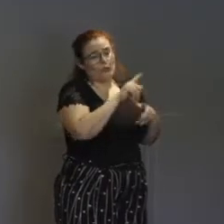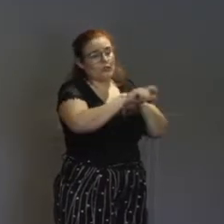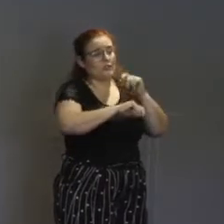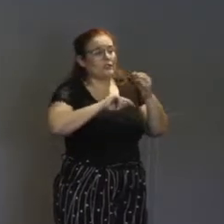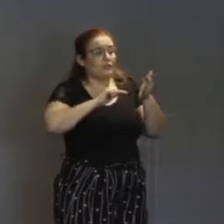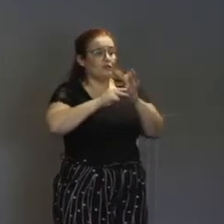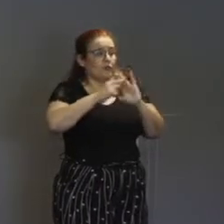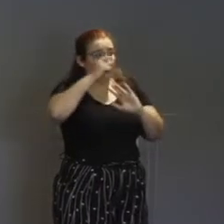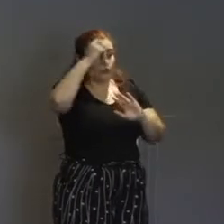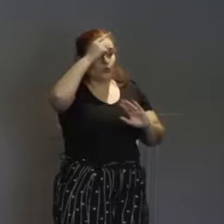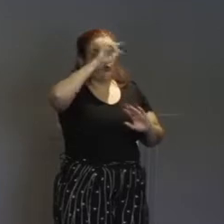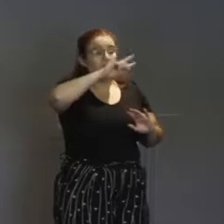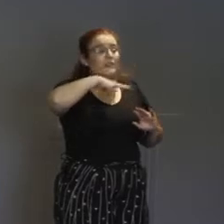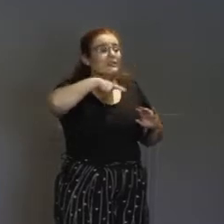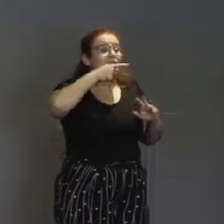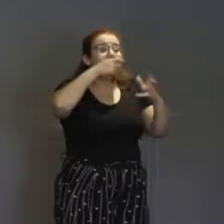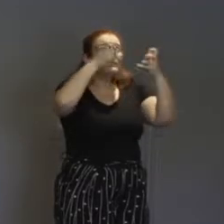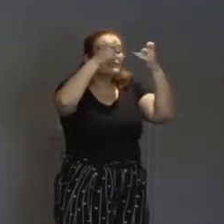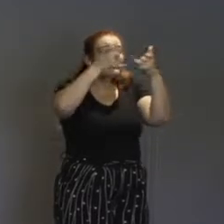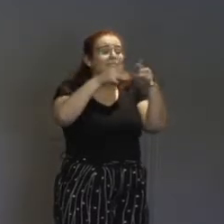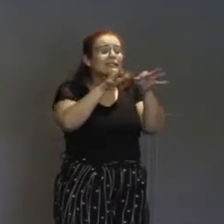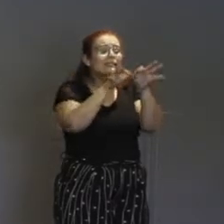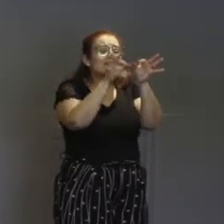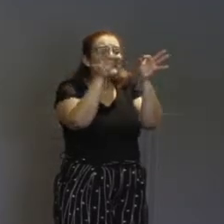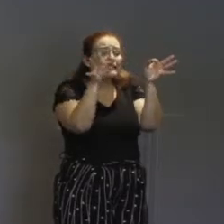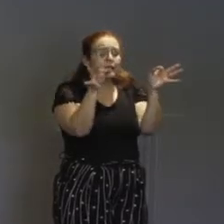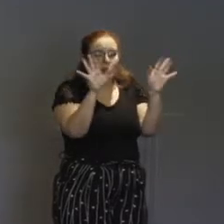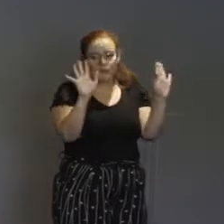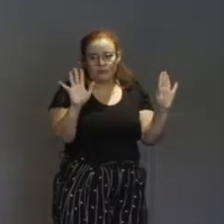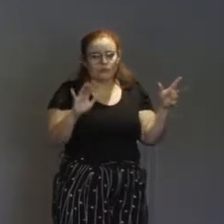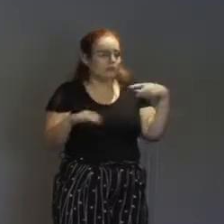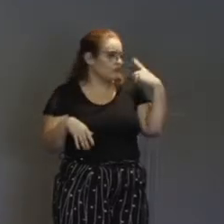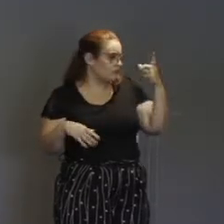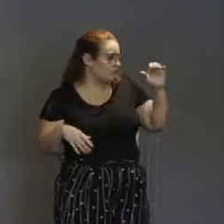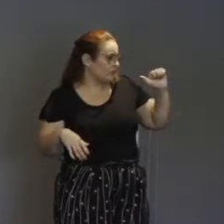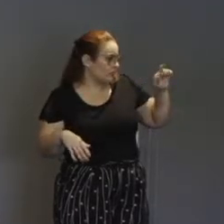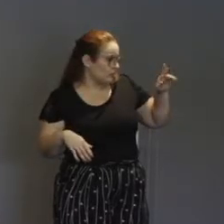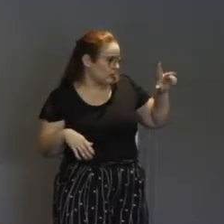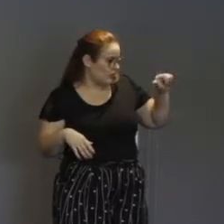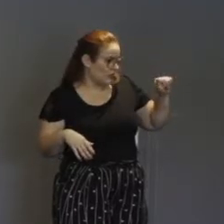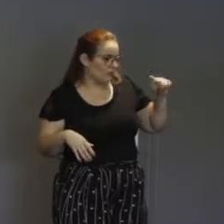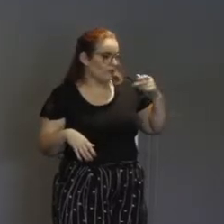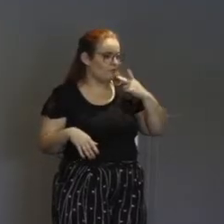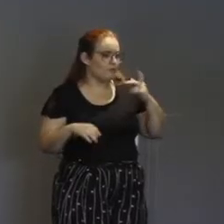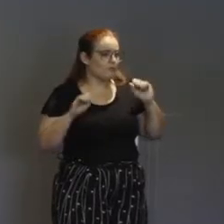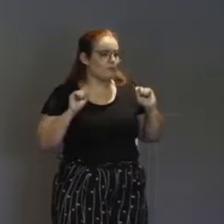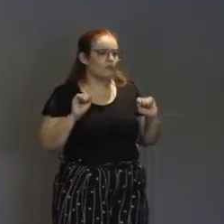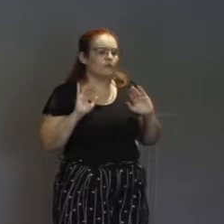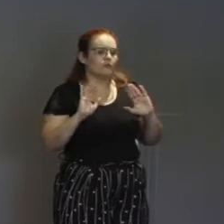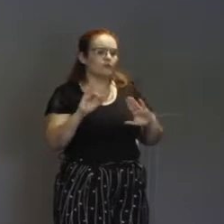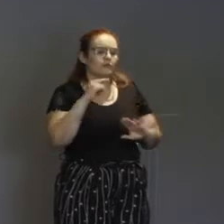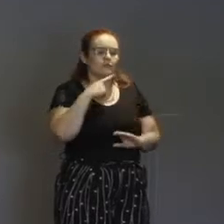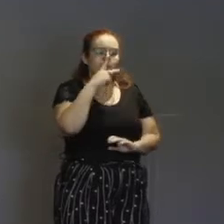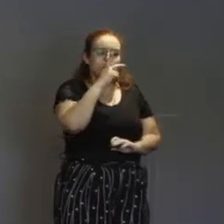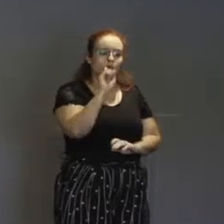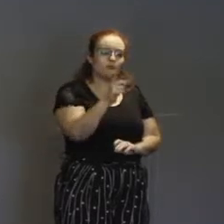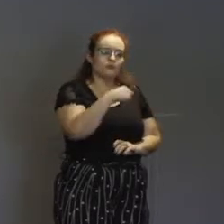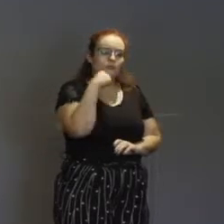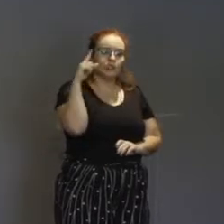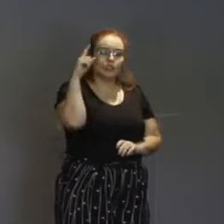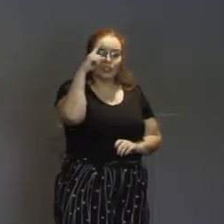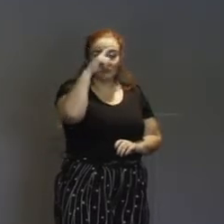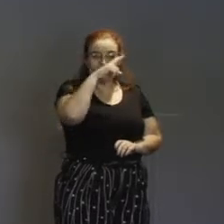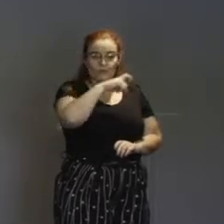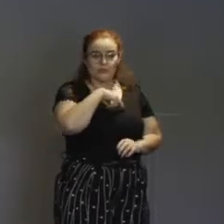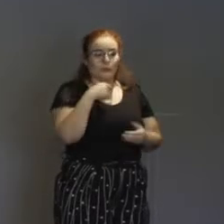dando uma explicação dentro de inúmeras. Eu acho que a Cainha pode dar também. Mas eu acho que a gente tem uma dificuldade dessa